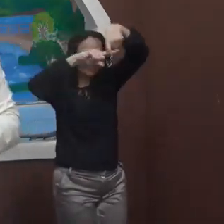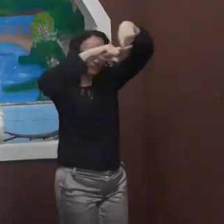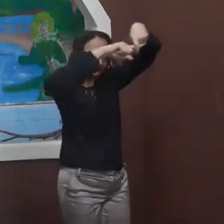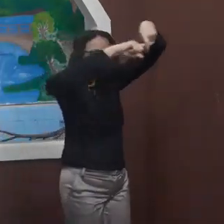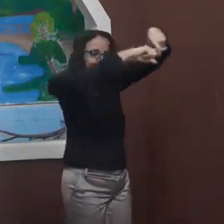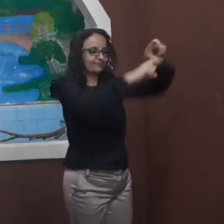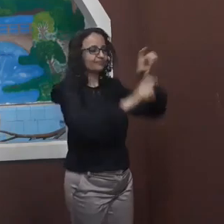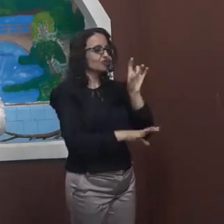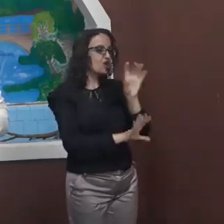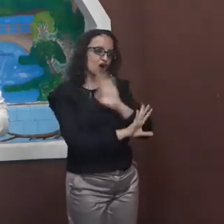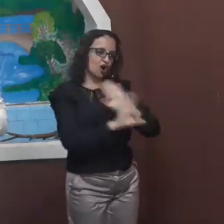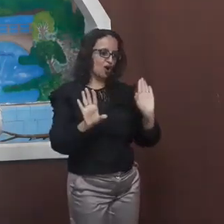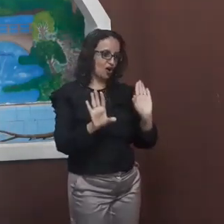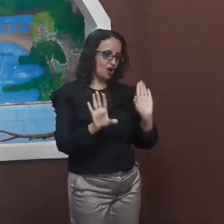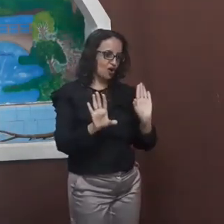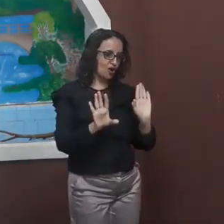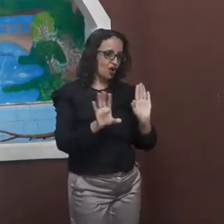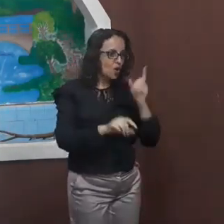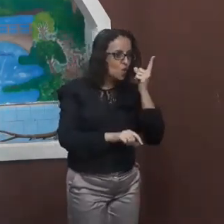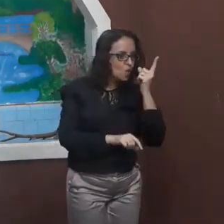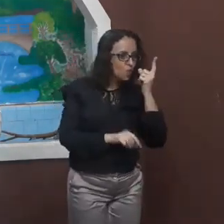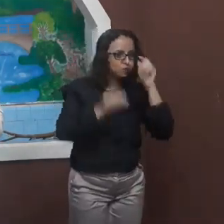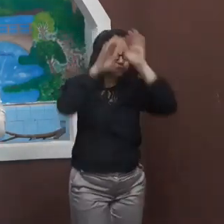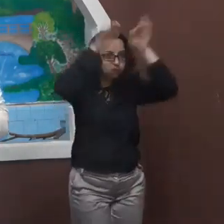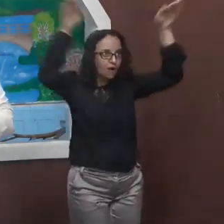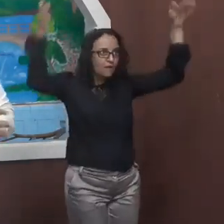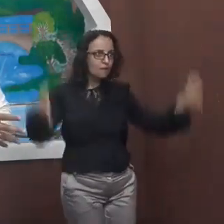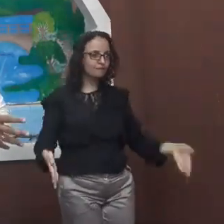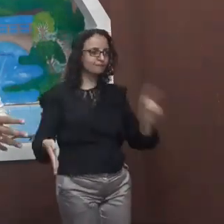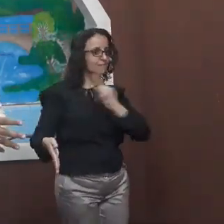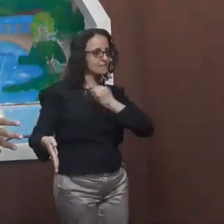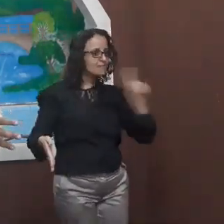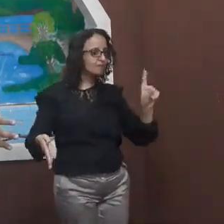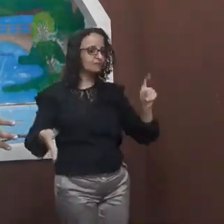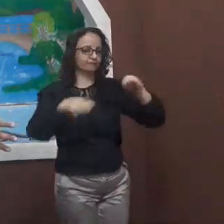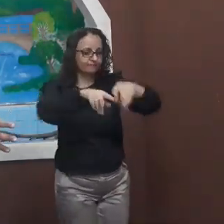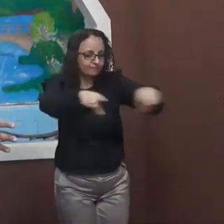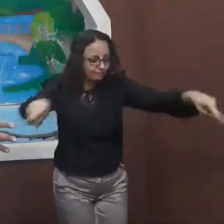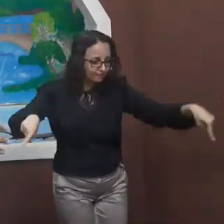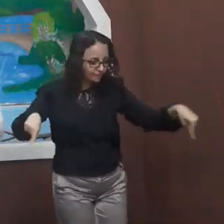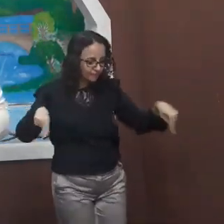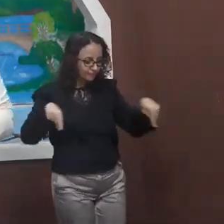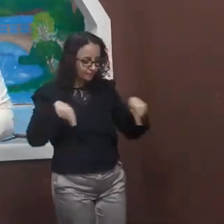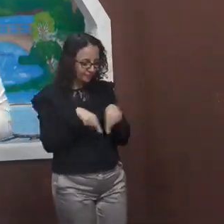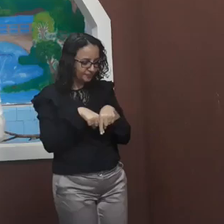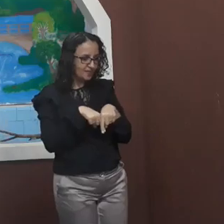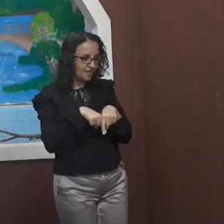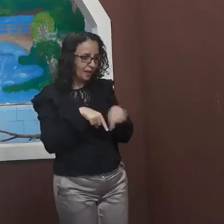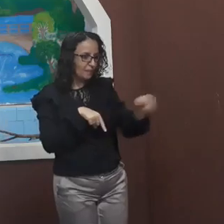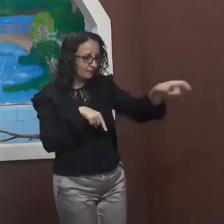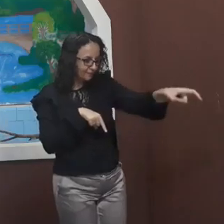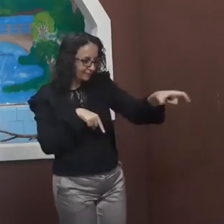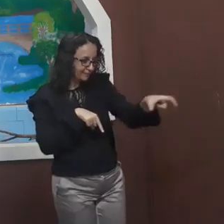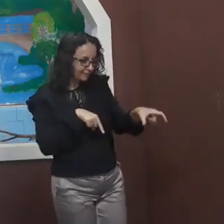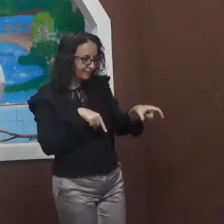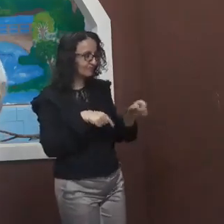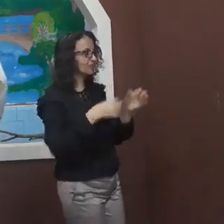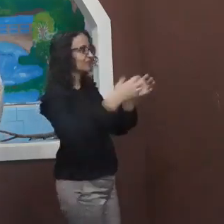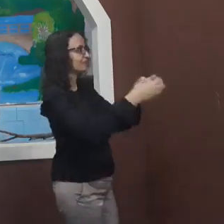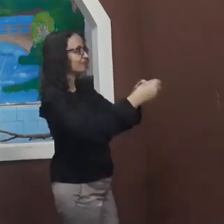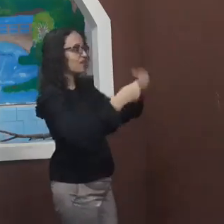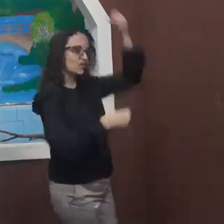guarda-roupa. Tem que ser um quarto guarda-roupa. Que você sai do banho e ali você...